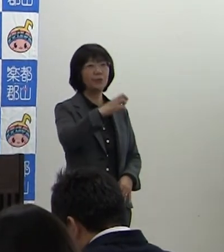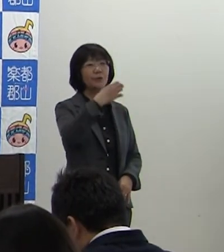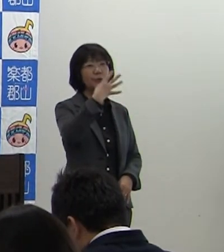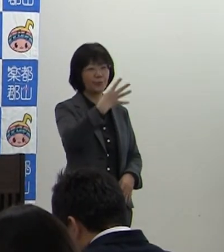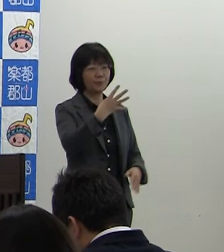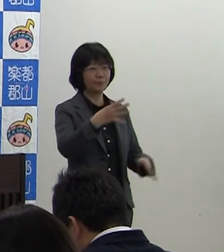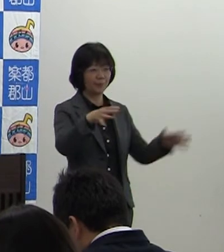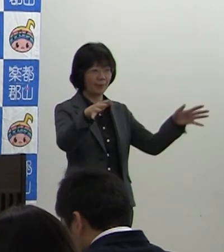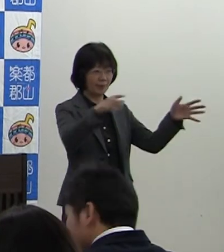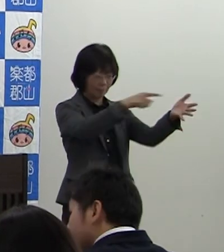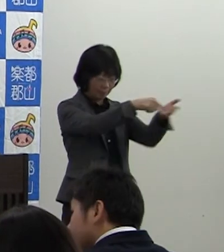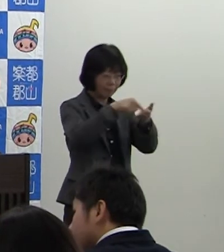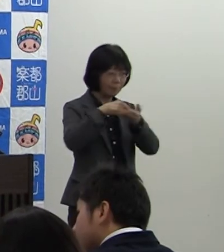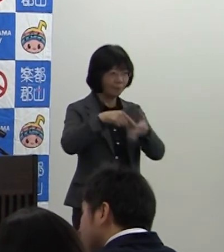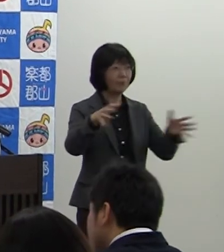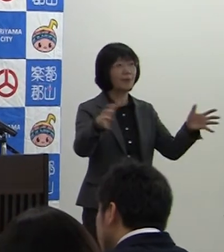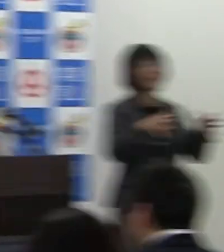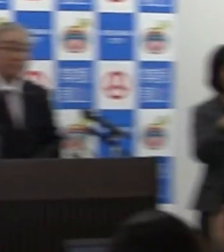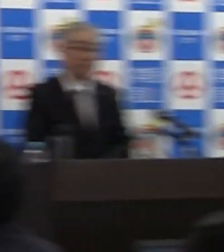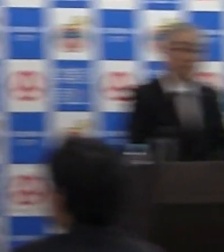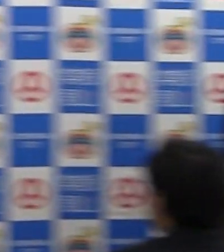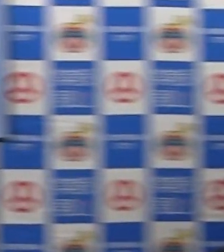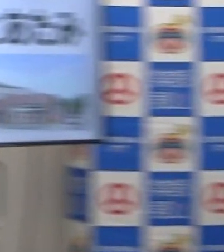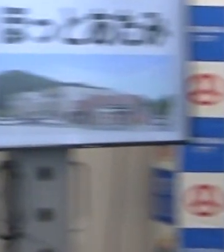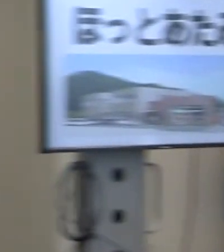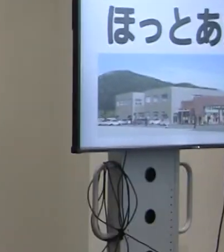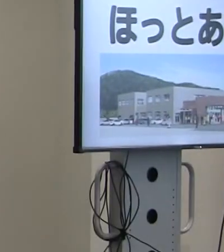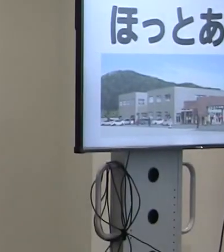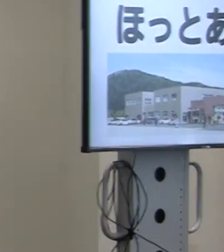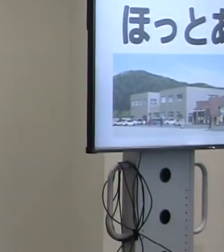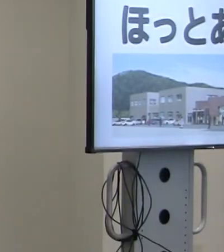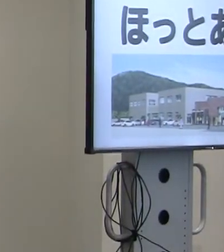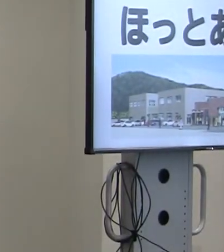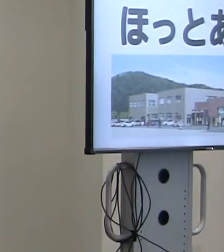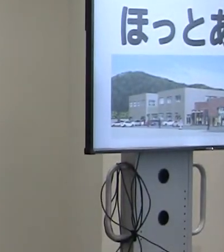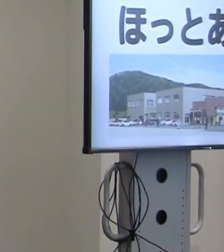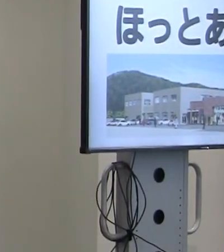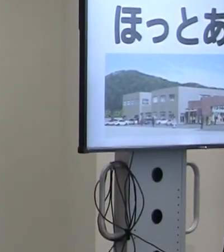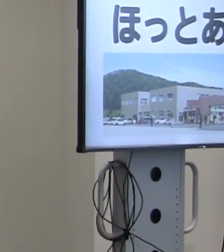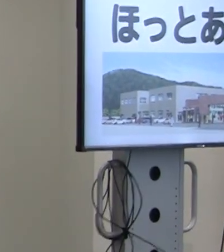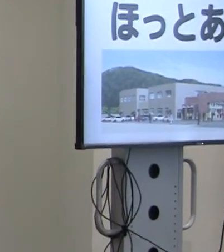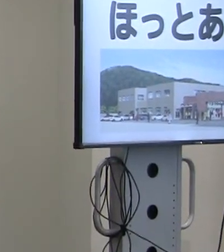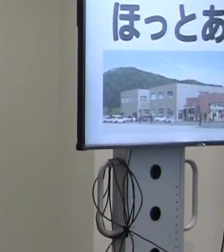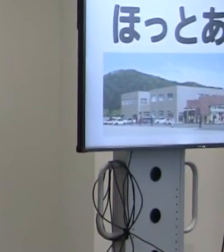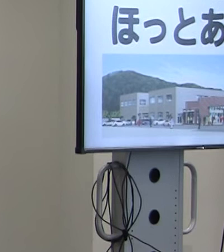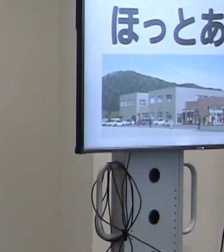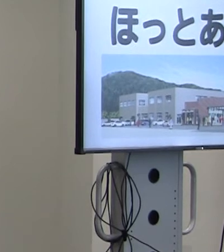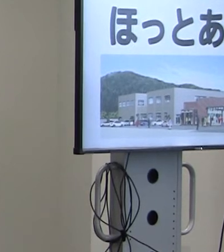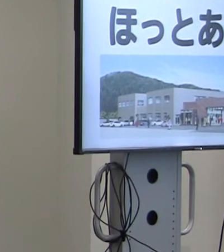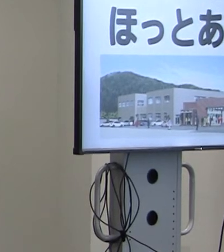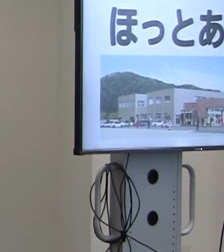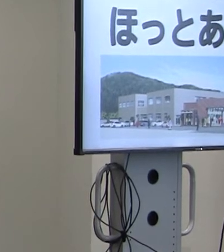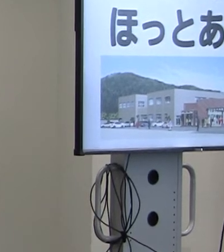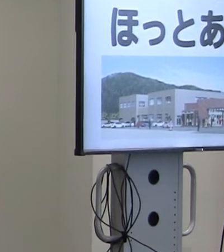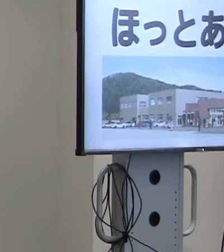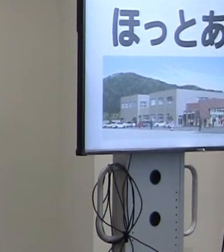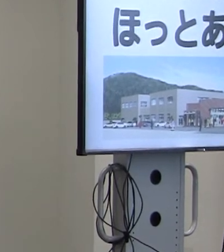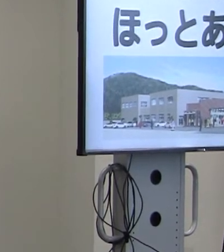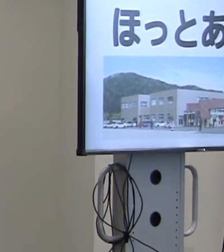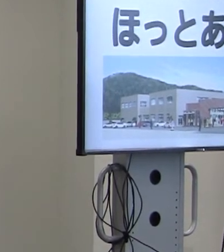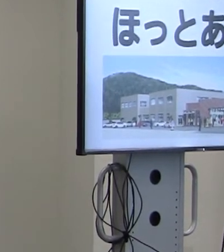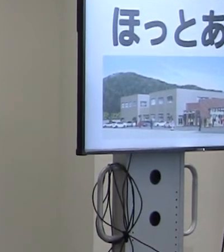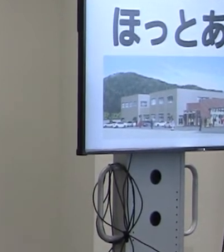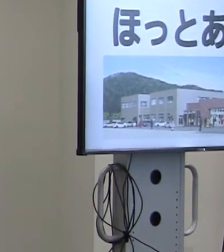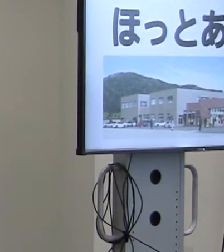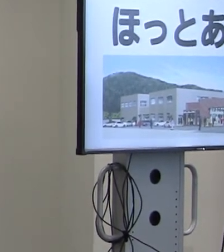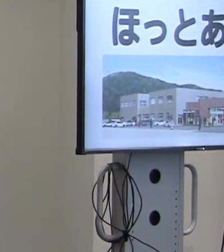ました。そのうちホット熱海、今回がひらがなでホット熱海ですが、これがカタカナ語であったり、